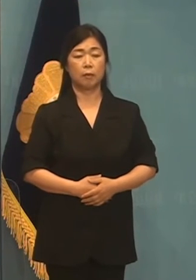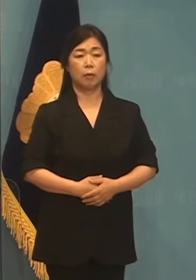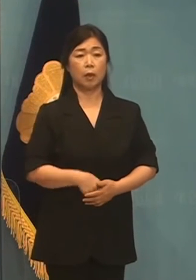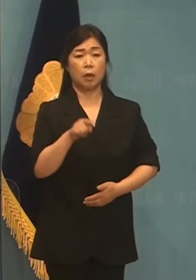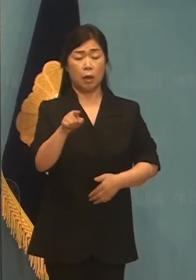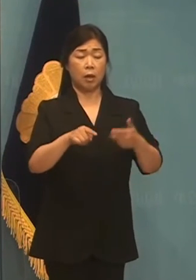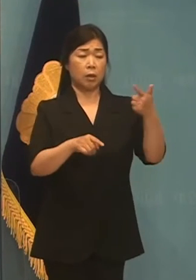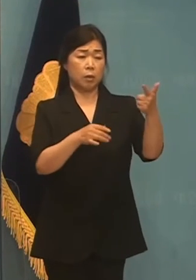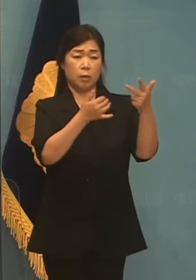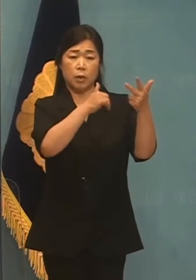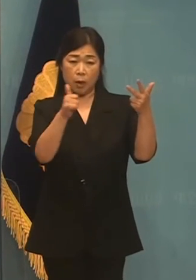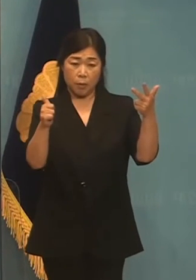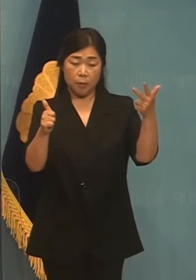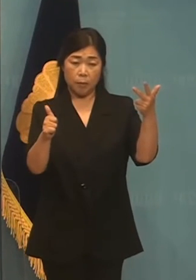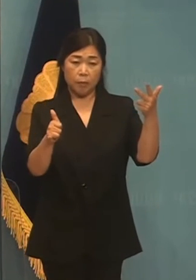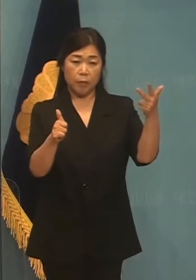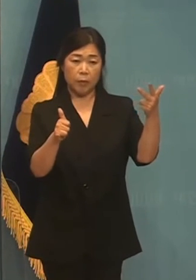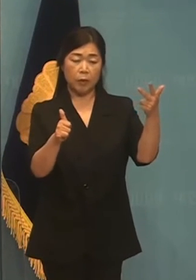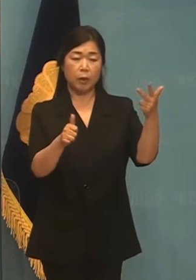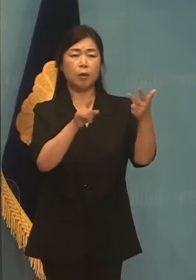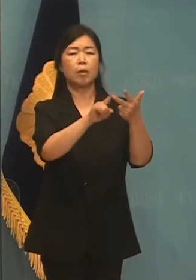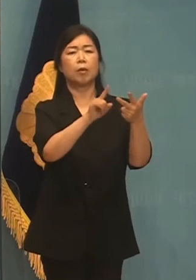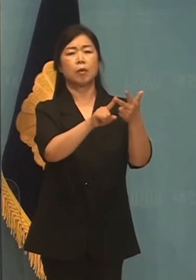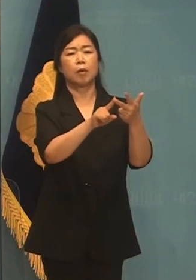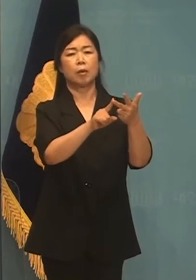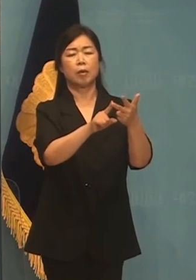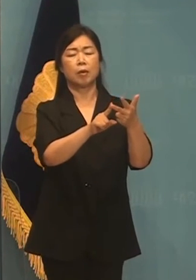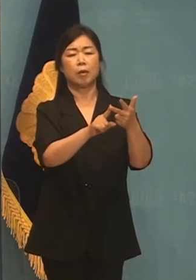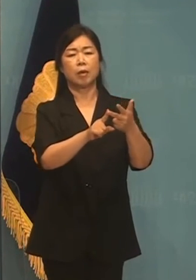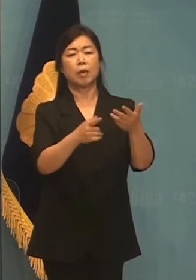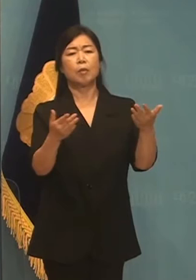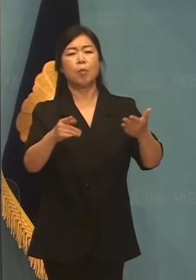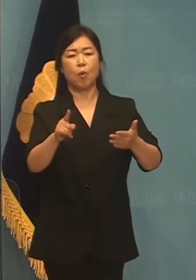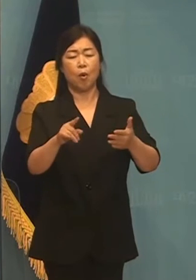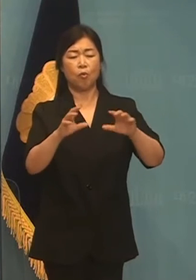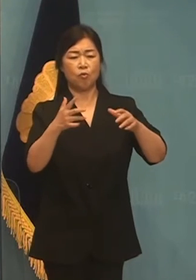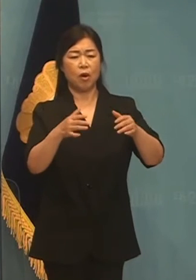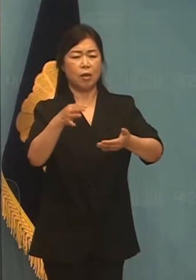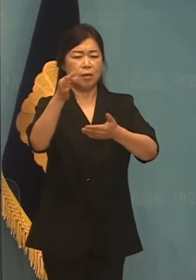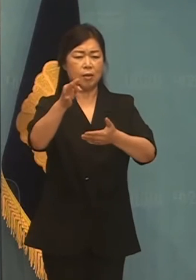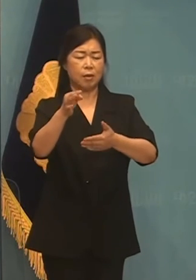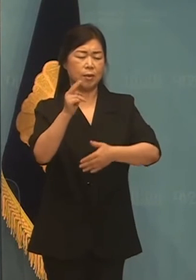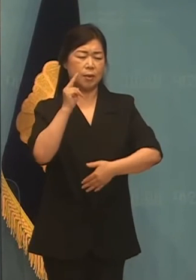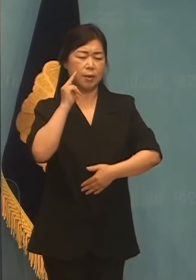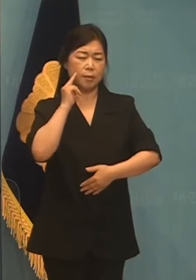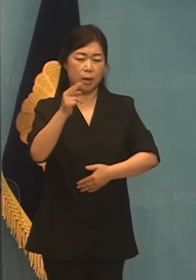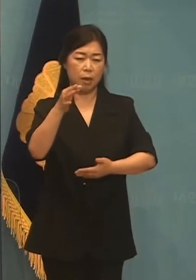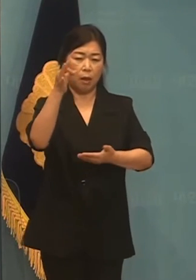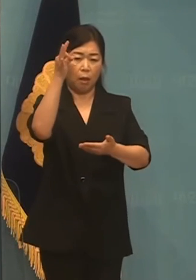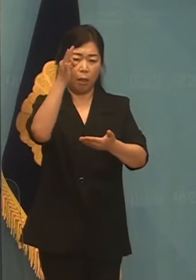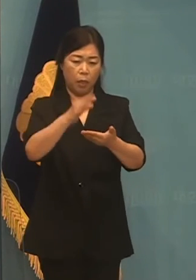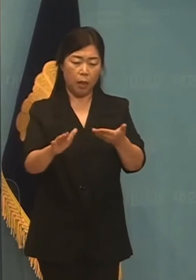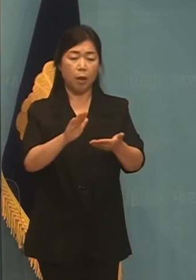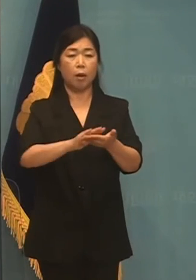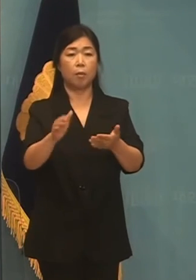이들 탈원전 실적은 국가 재정을 심각하게 파탄내고